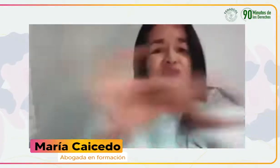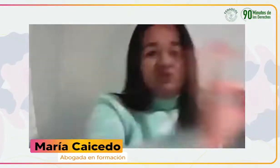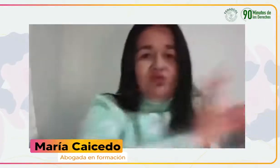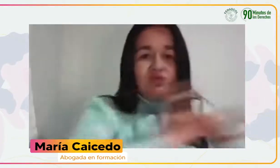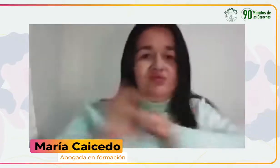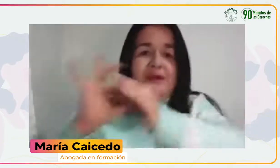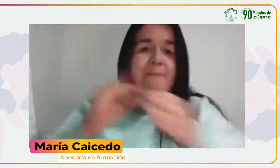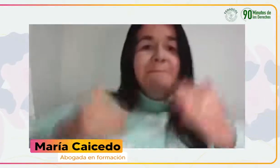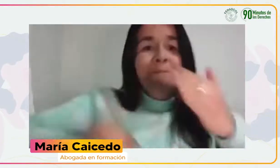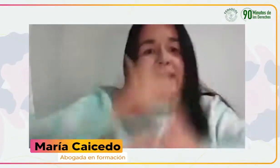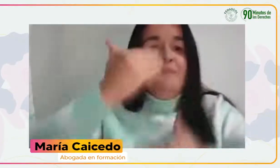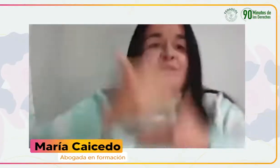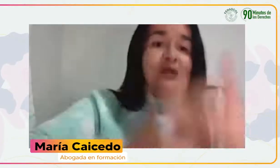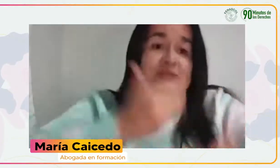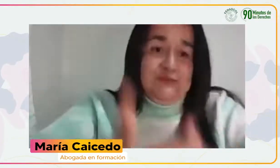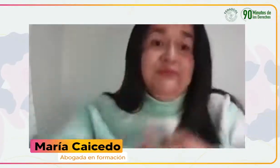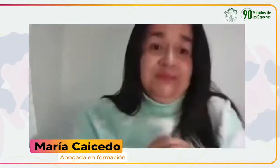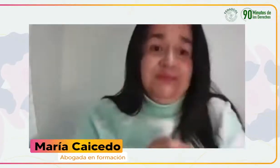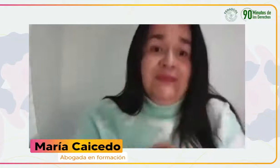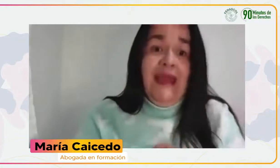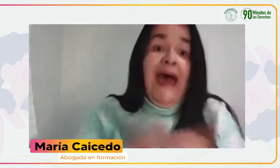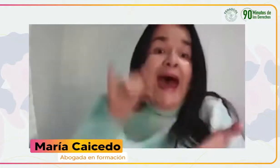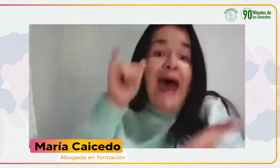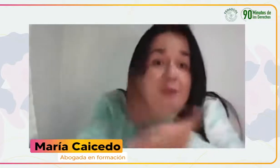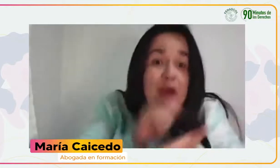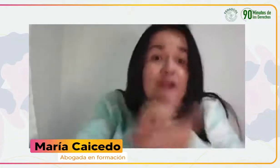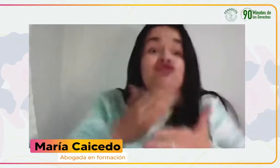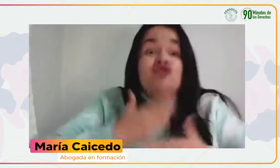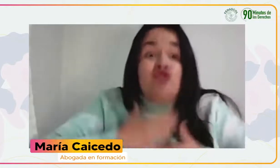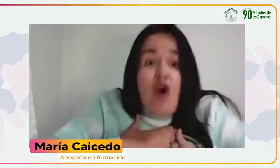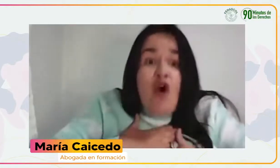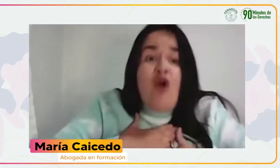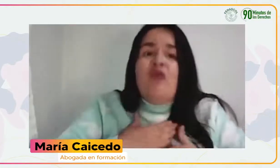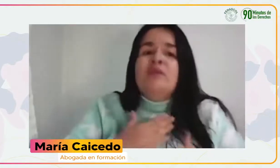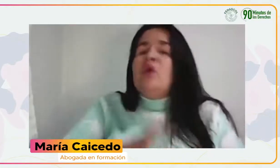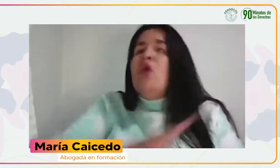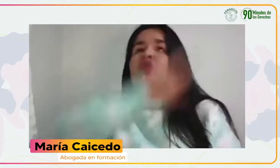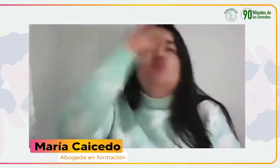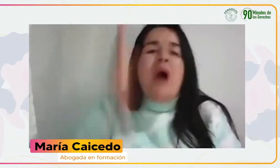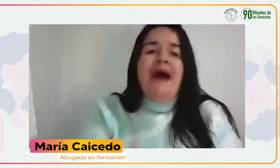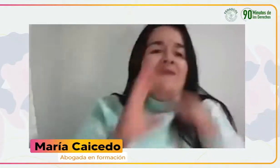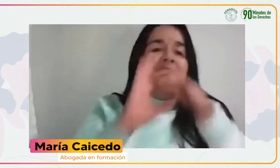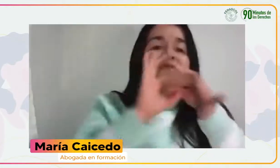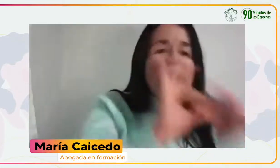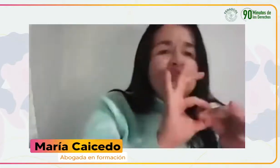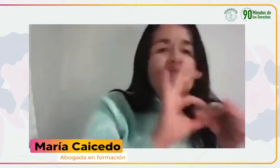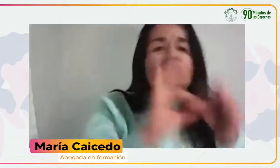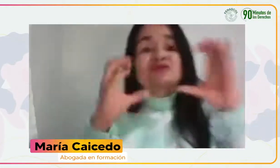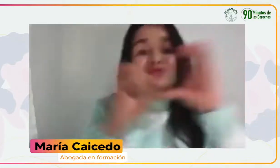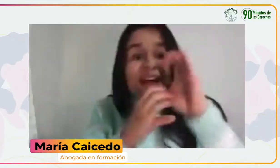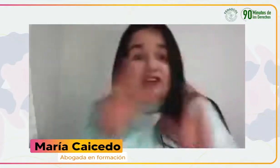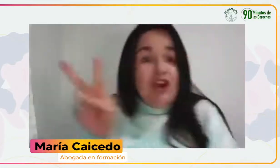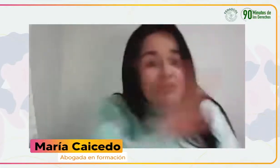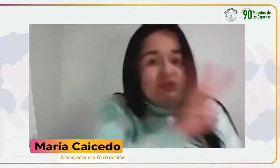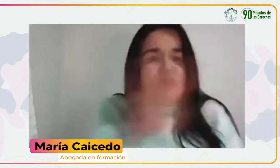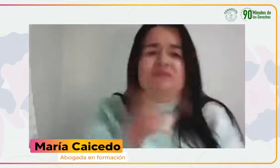comprometamos a trabajar. Después continuemos trabajando de la mano con FENASCOL porque de verdad